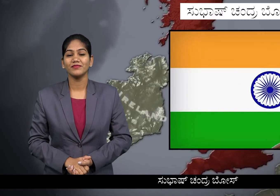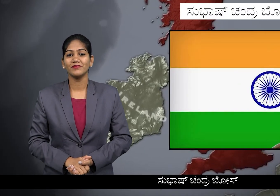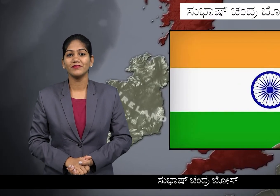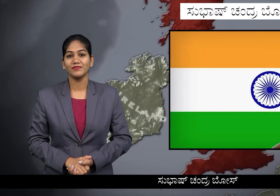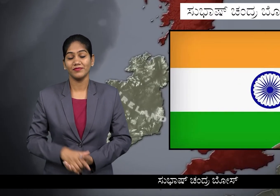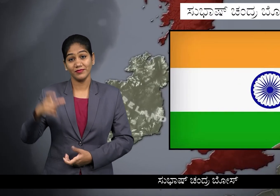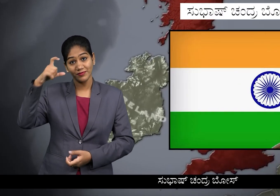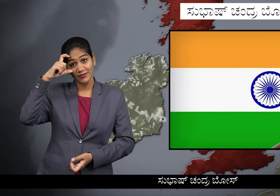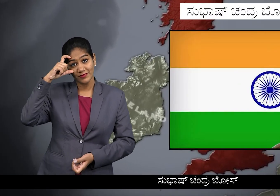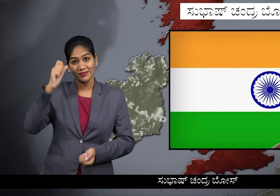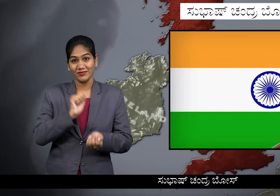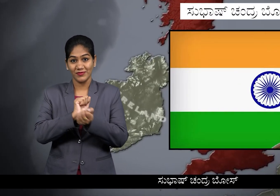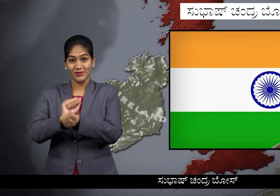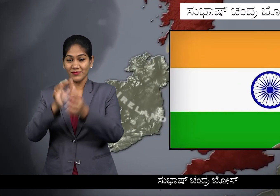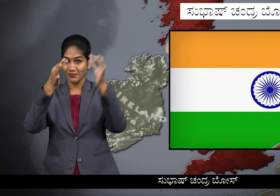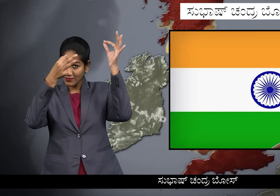ಸುಭಾಷ್ ಚಂದ್ರ ಬೋಸ್,